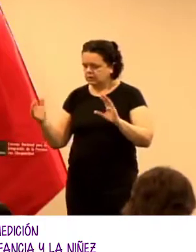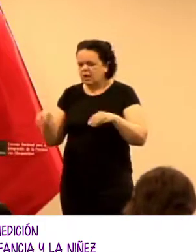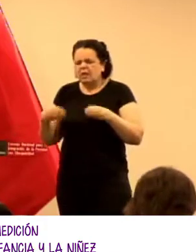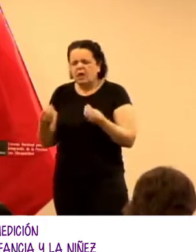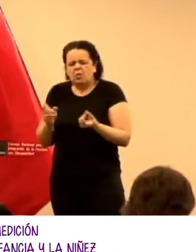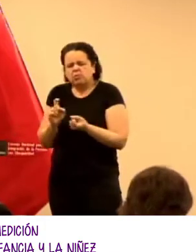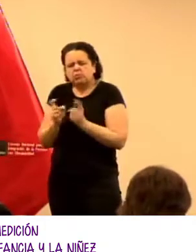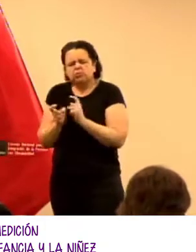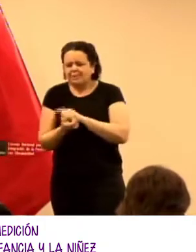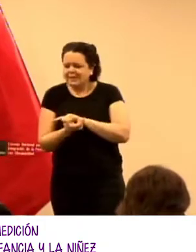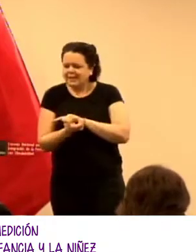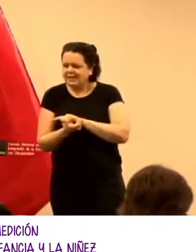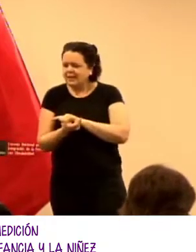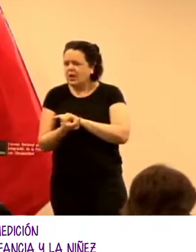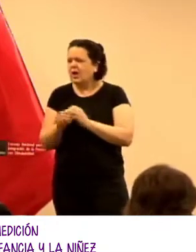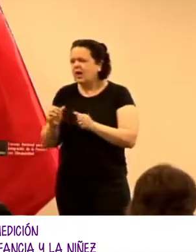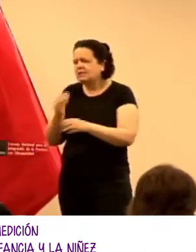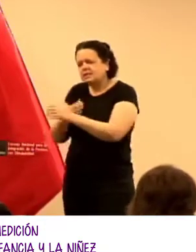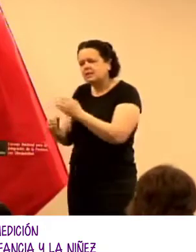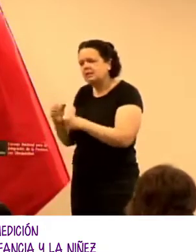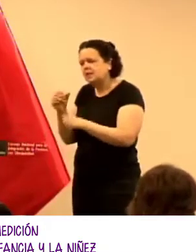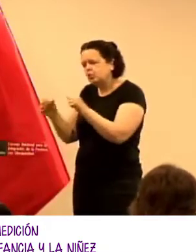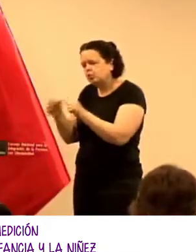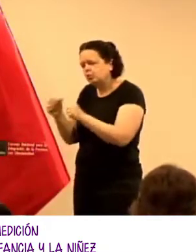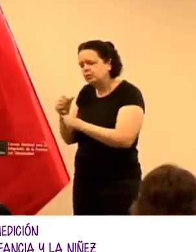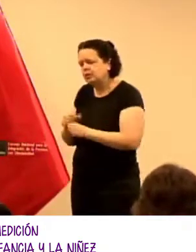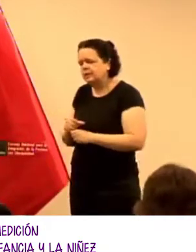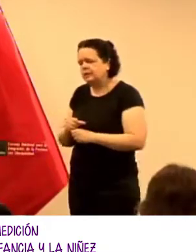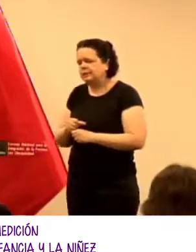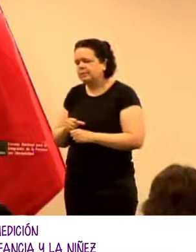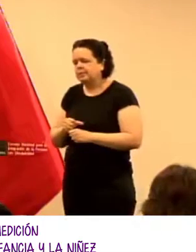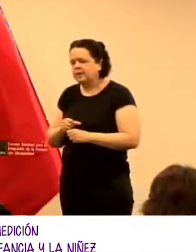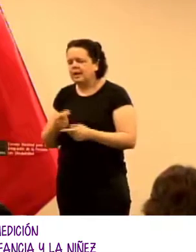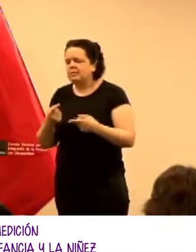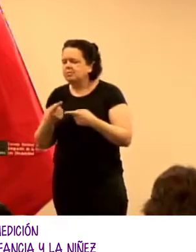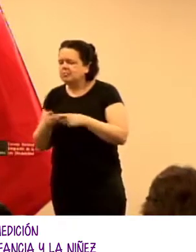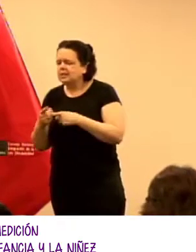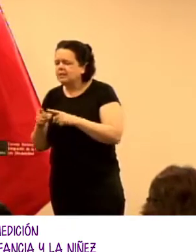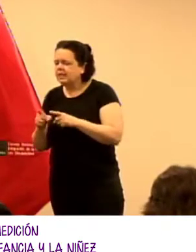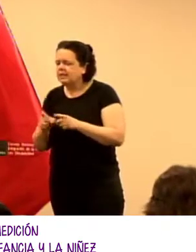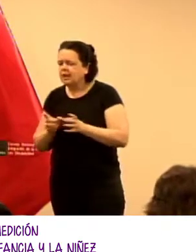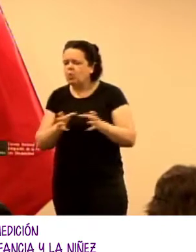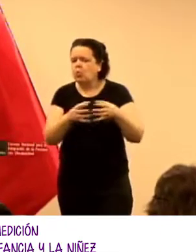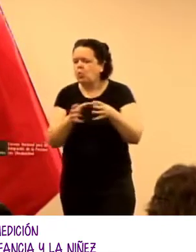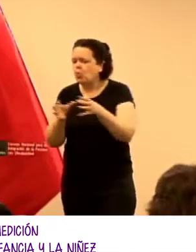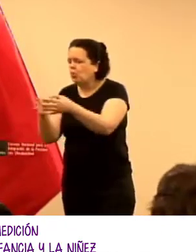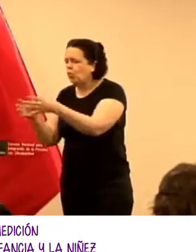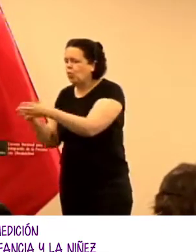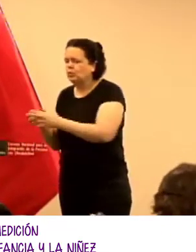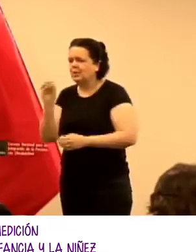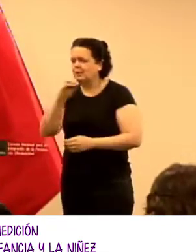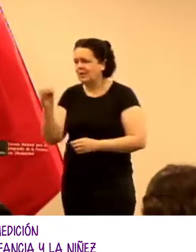cómo variaba la tasa de discapacidad obtenida a través de diferentes conjuntos de preguntas del